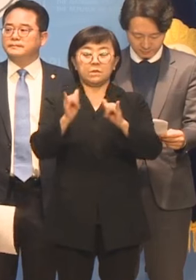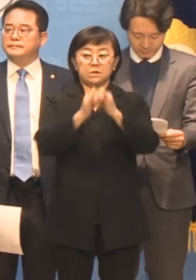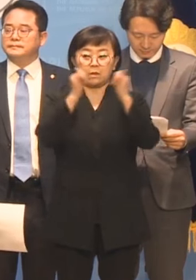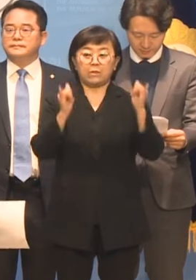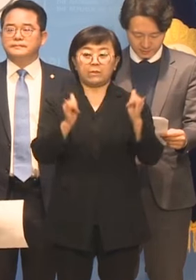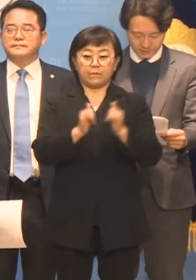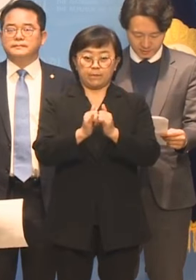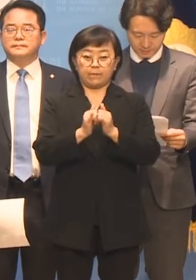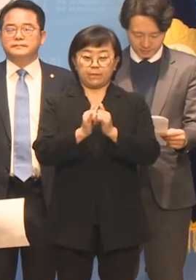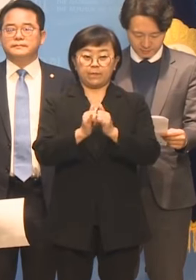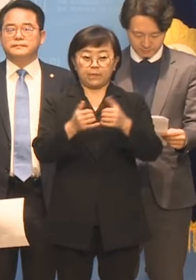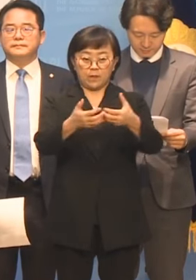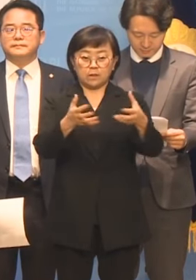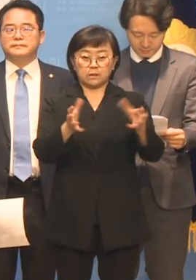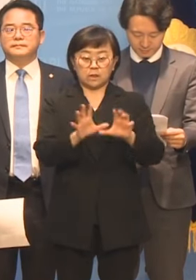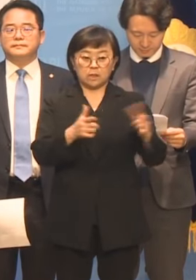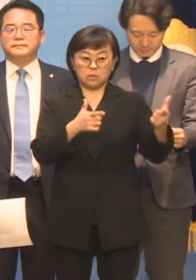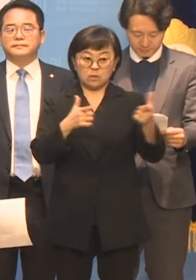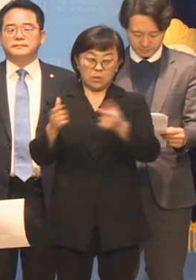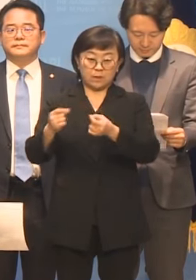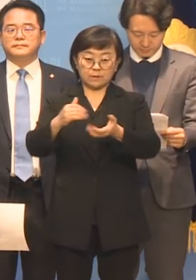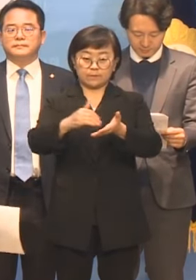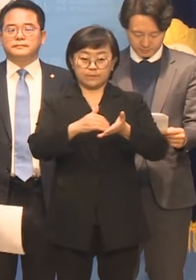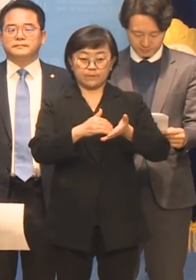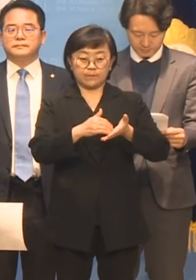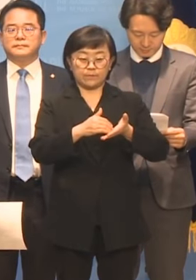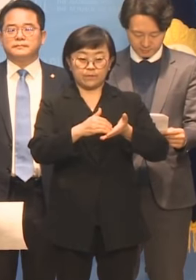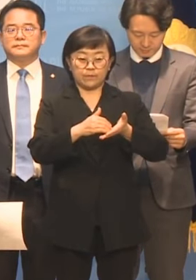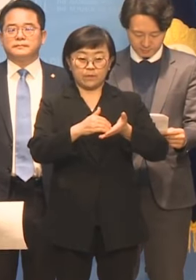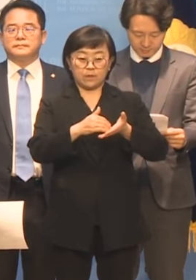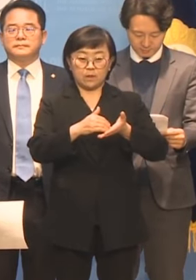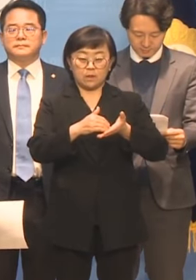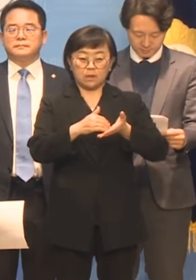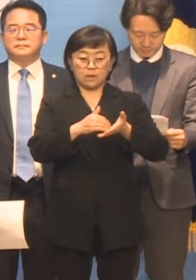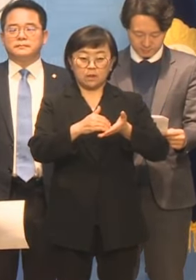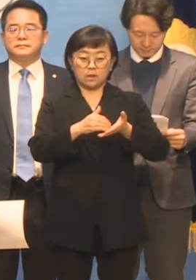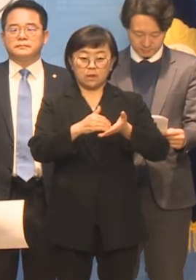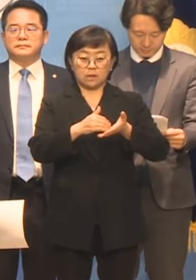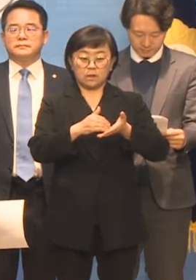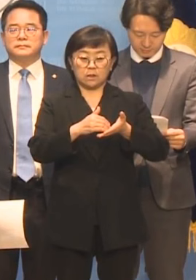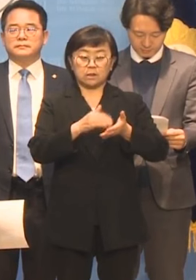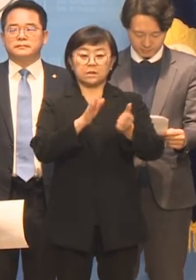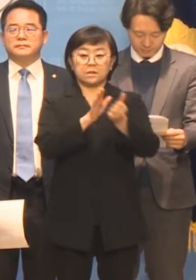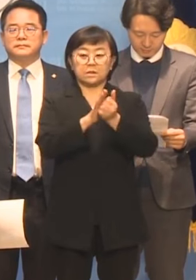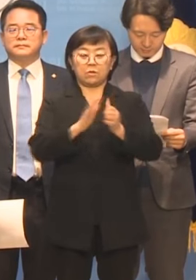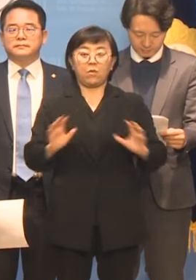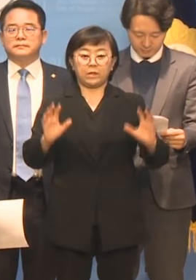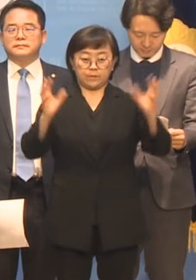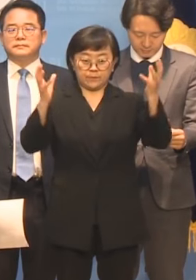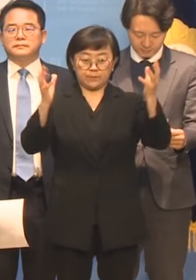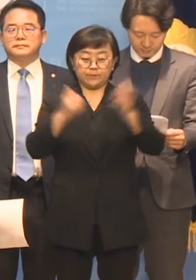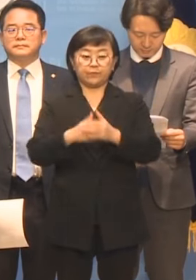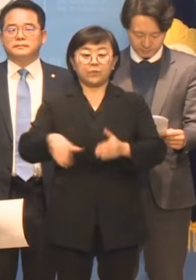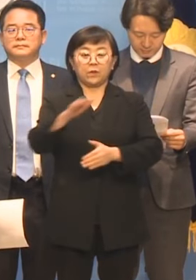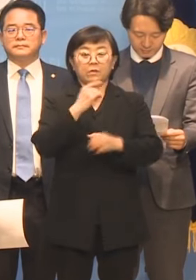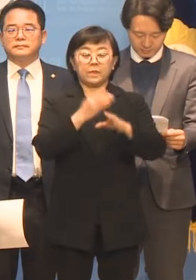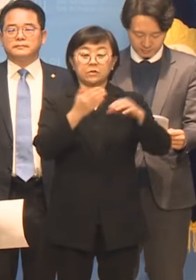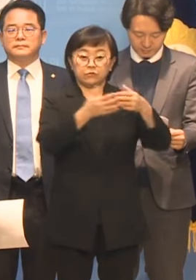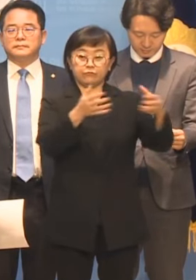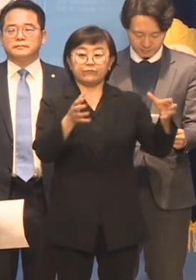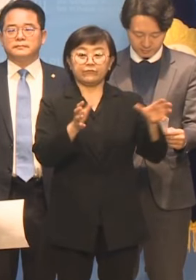제시민사회단체가 일치된 목소리로 제시한 위 제안을 지지, 환영하고 우리